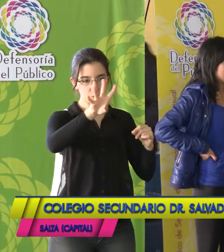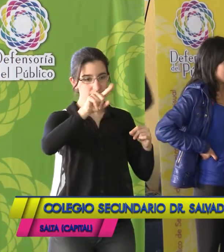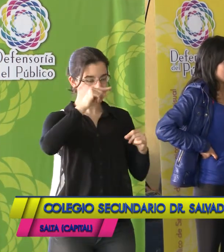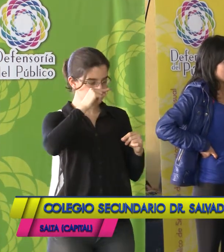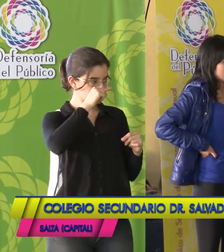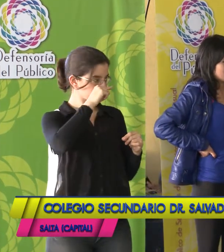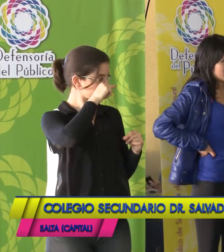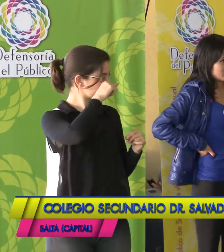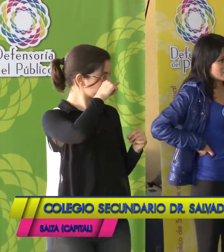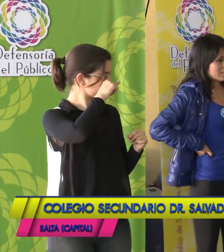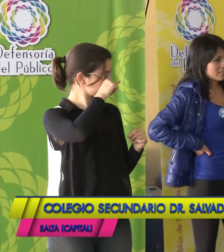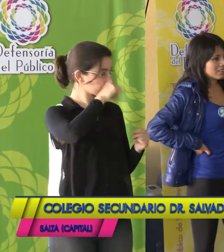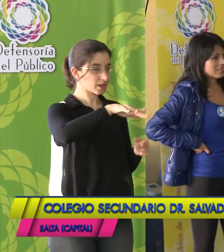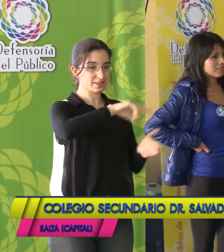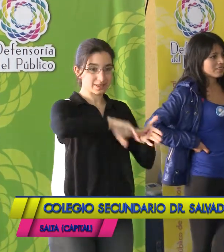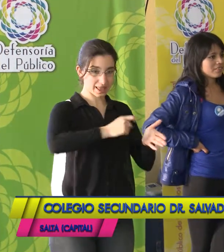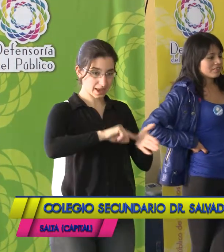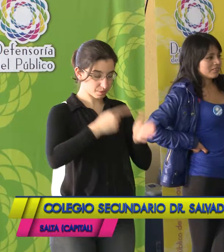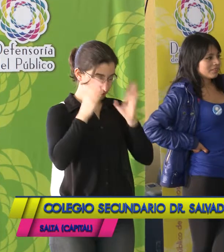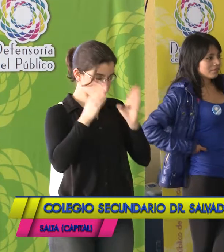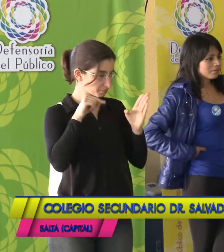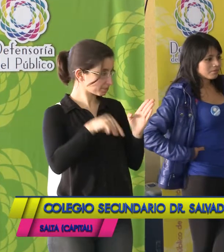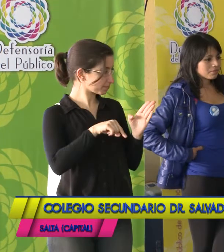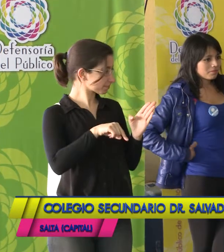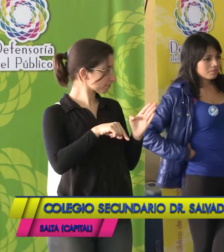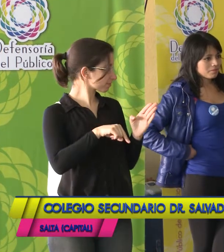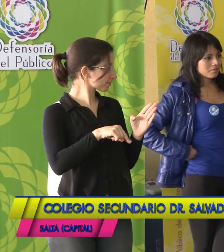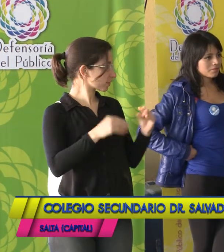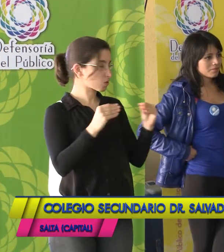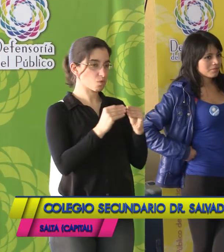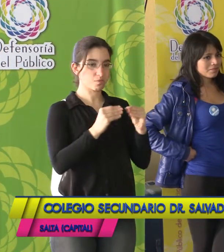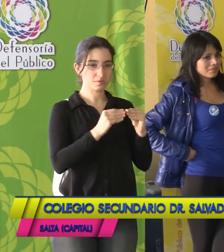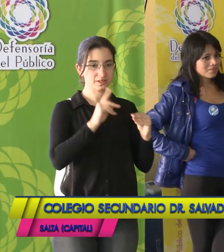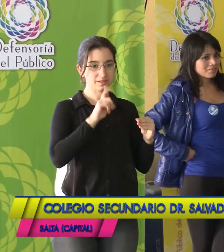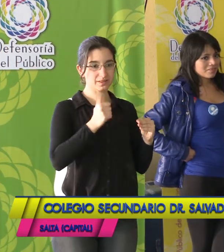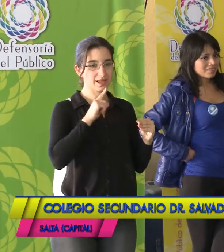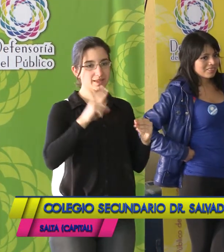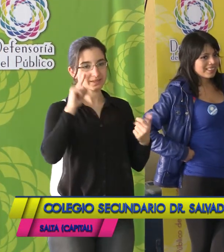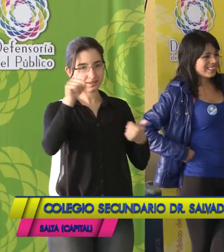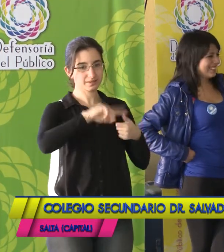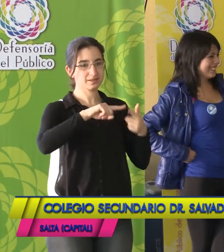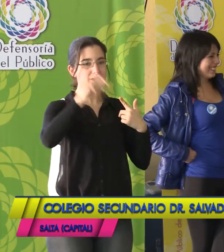5147. Somos de Salta Capital. Estamos con mis compañeras Tati, Caro